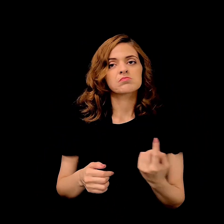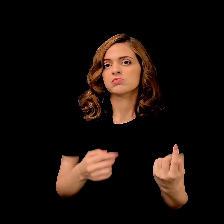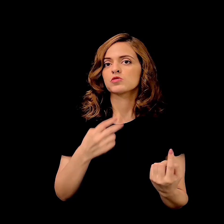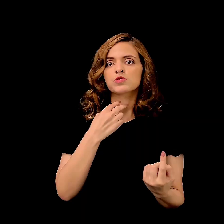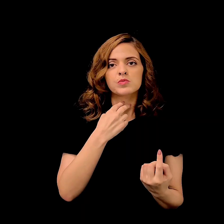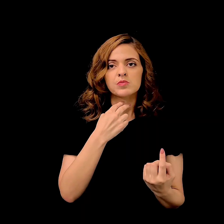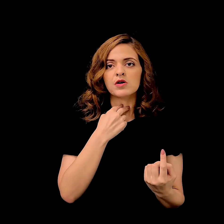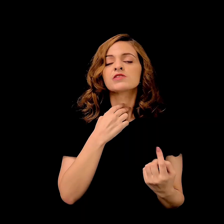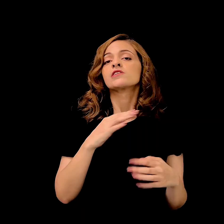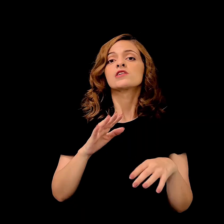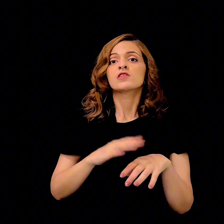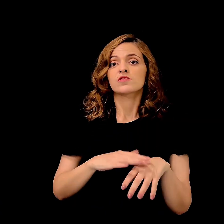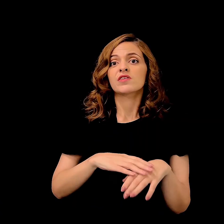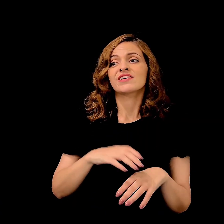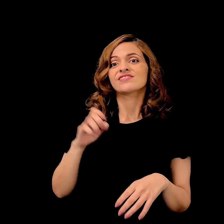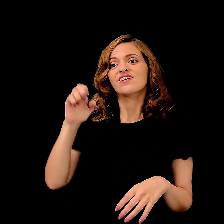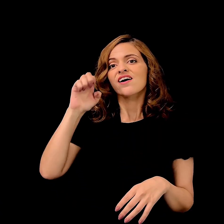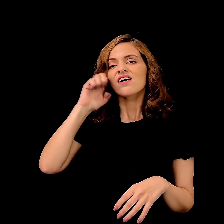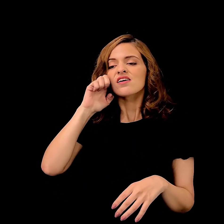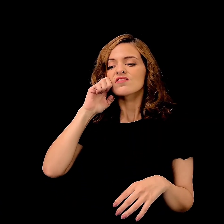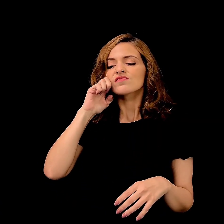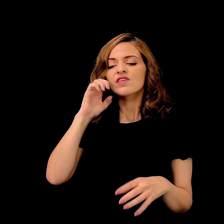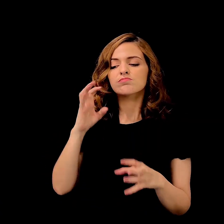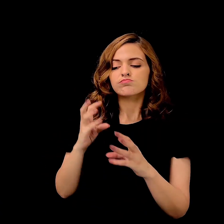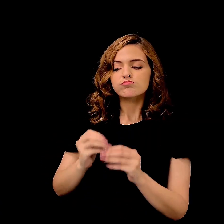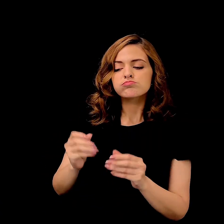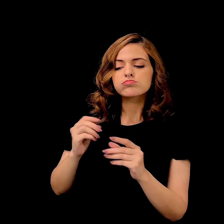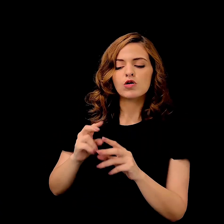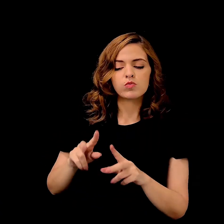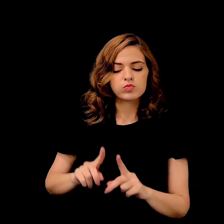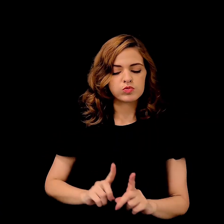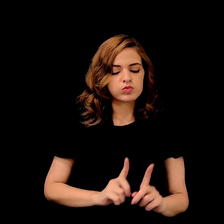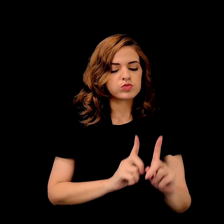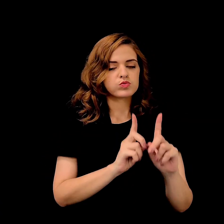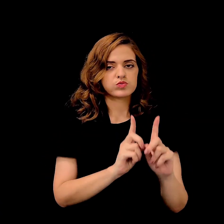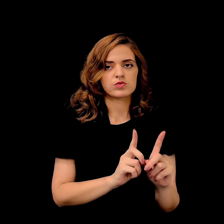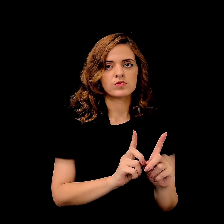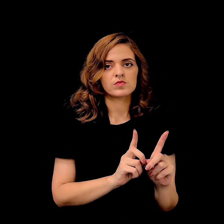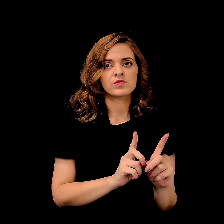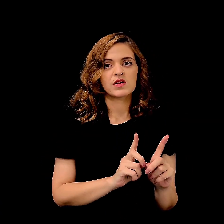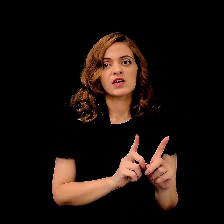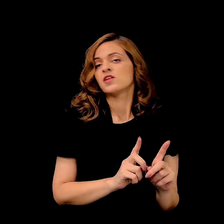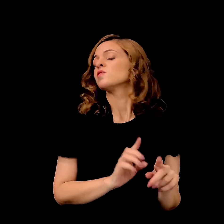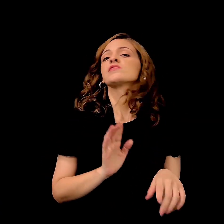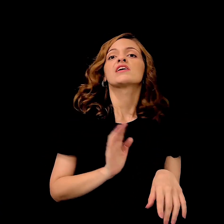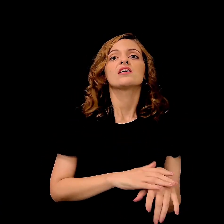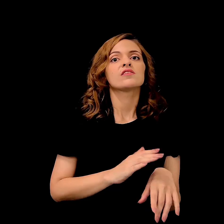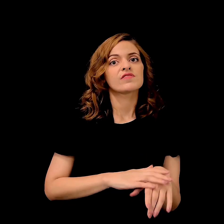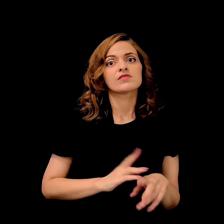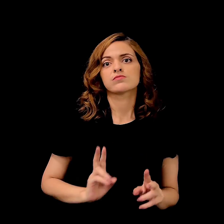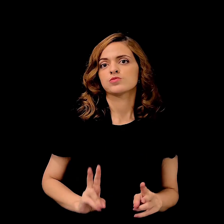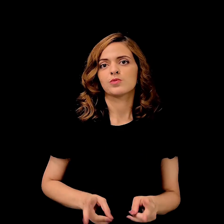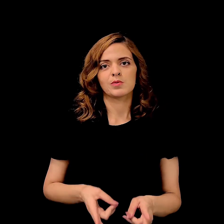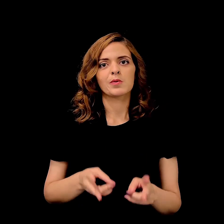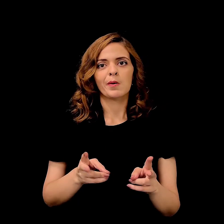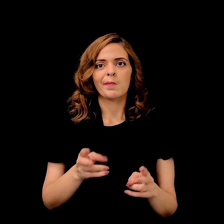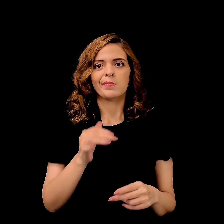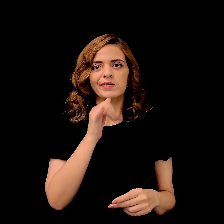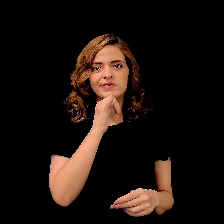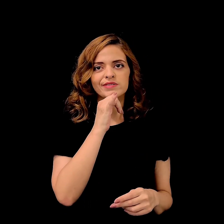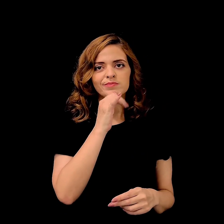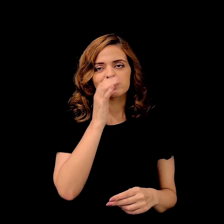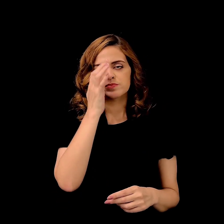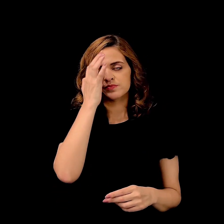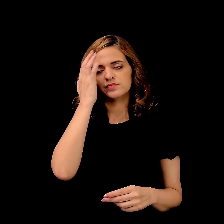tal, os dois se tornaram uma só carne. E o que ele fez permanece. Por exemplo, quando